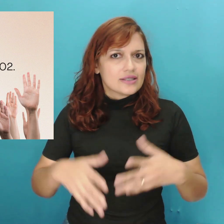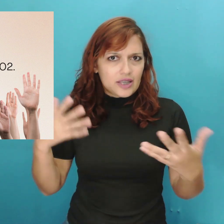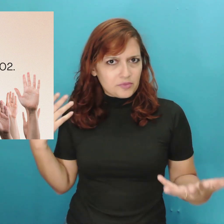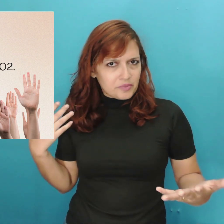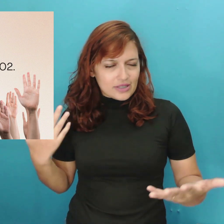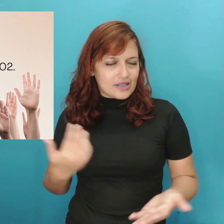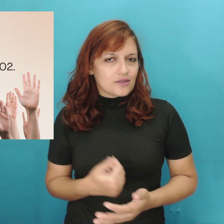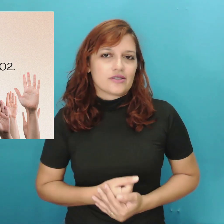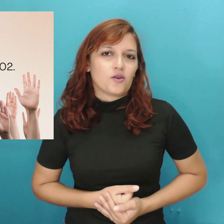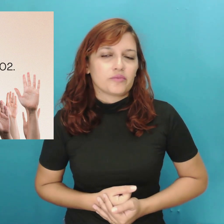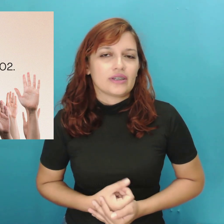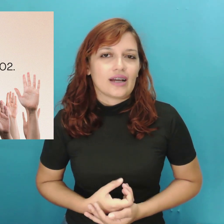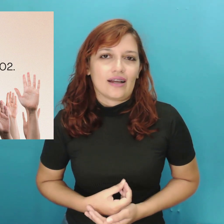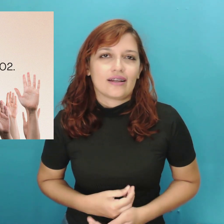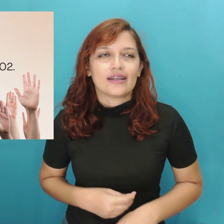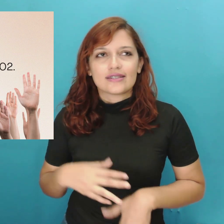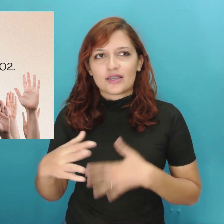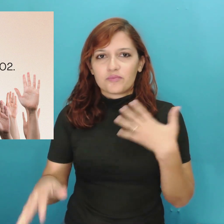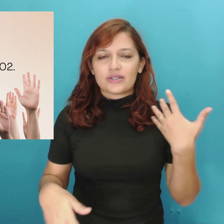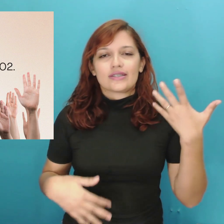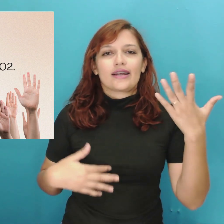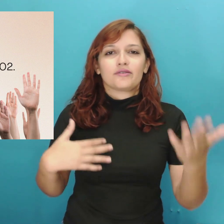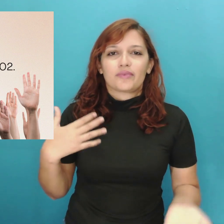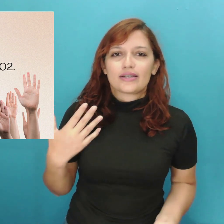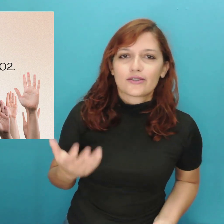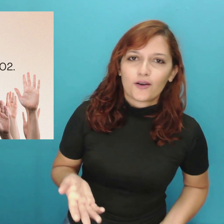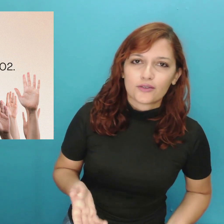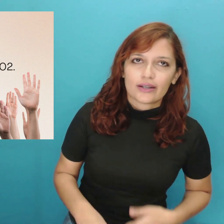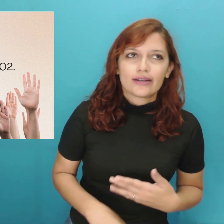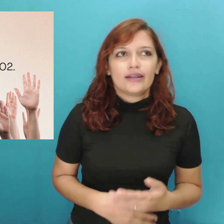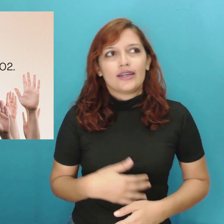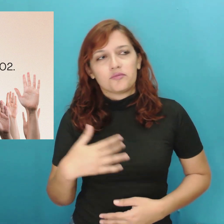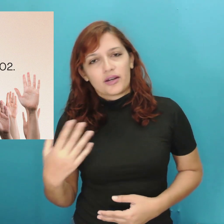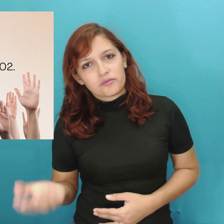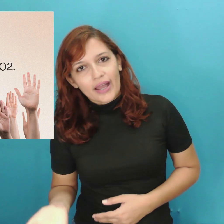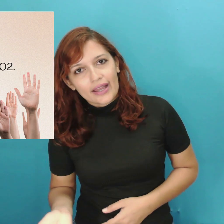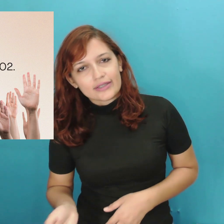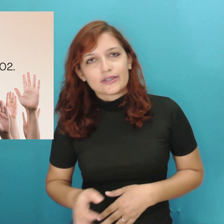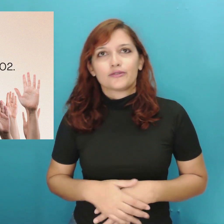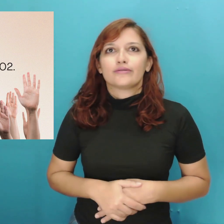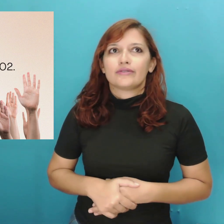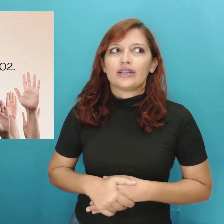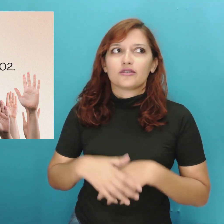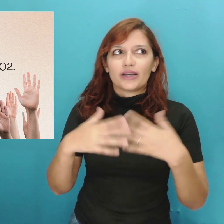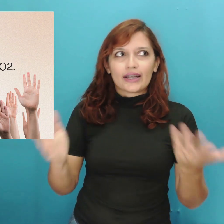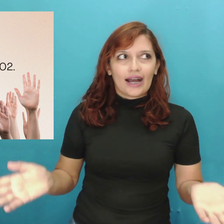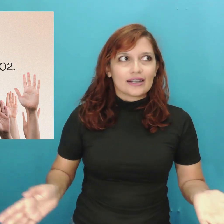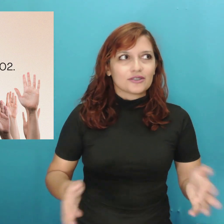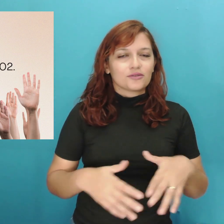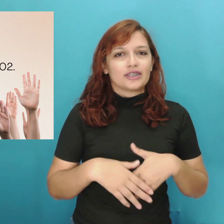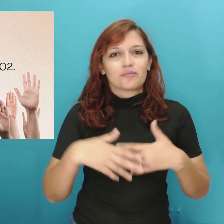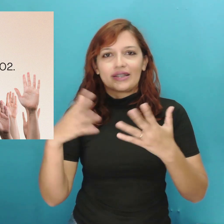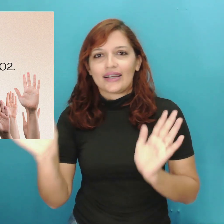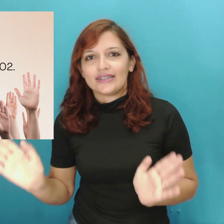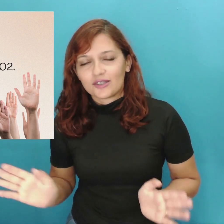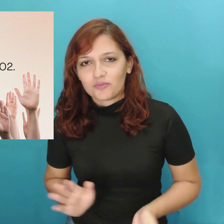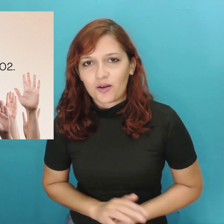sempre precisaram se comunicar. Eles sempre precisaram ir para a escola, ir para o médico, ir no mercado, ir na padaria, comprar um